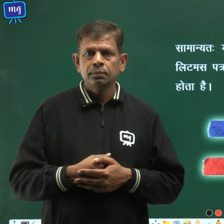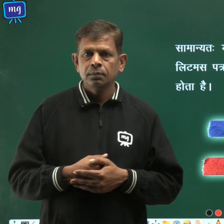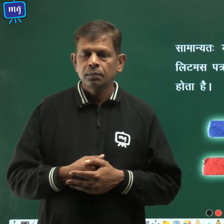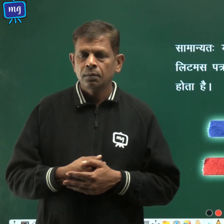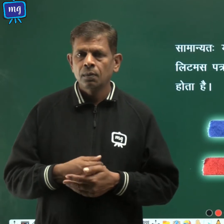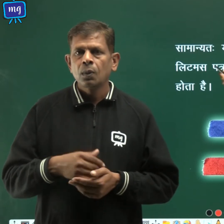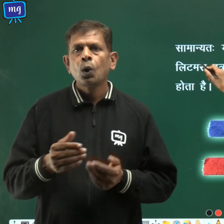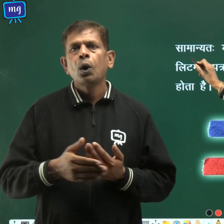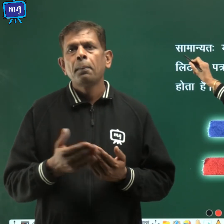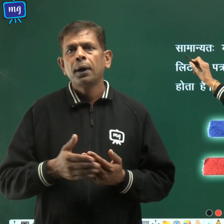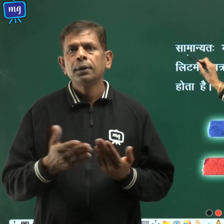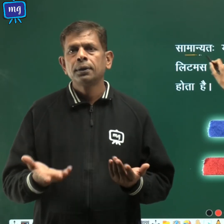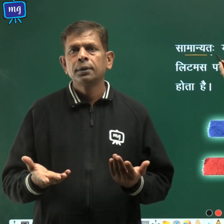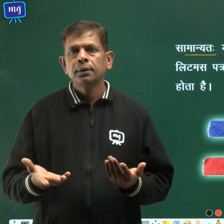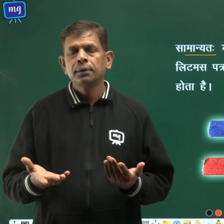सामान्यतः